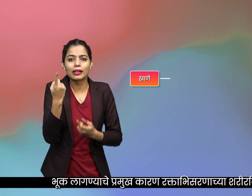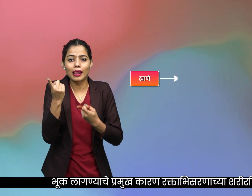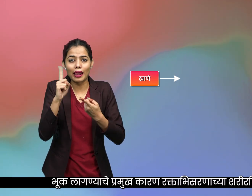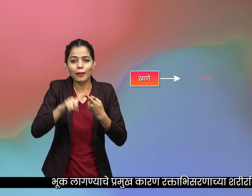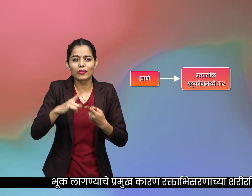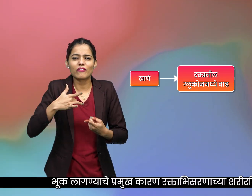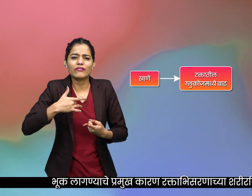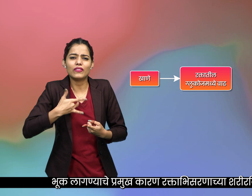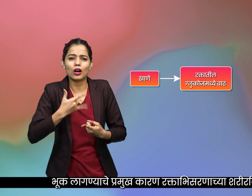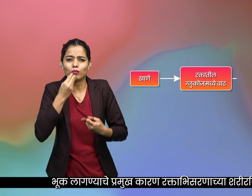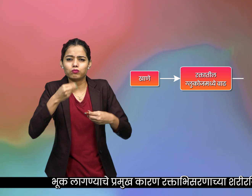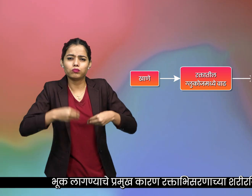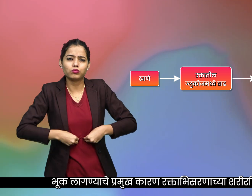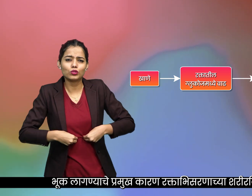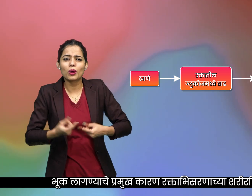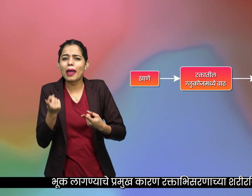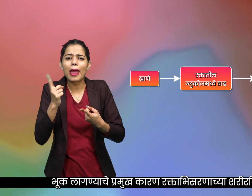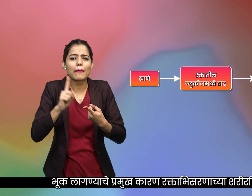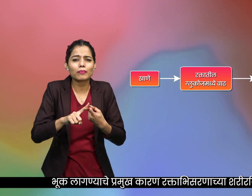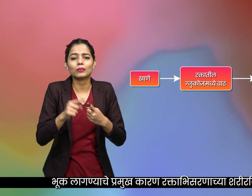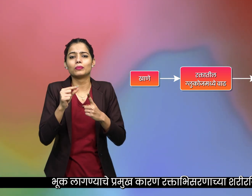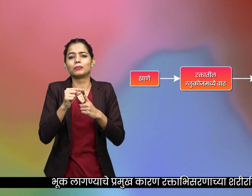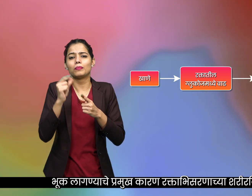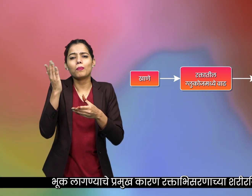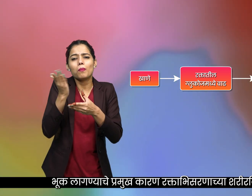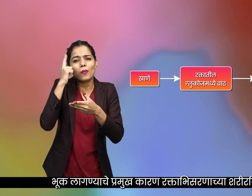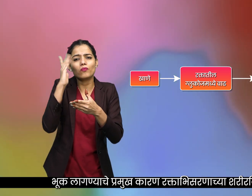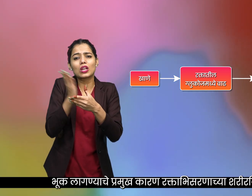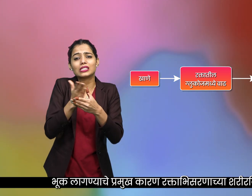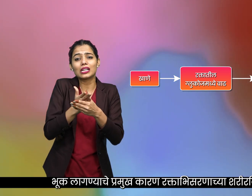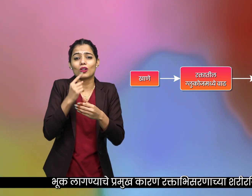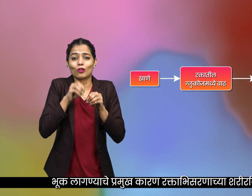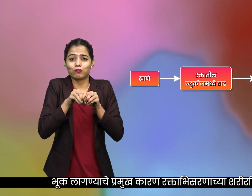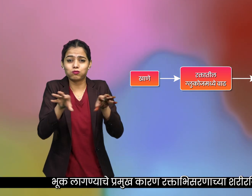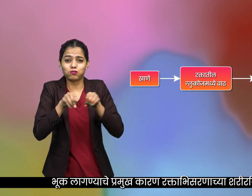भूक लागण्याचे प्रमुख कारण रक्ताभिसरणाच्या शरीरविज्ञानामध्ये आहे.